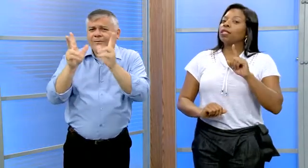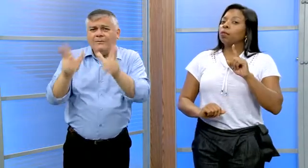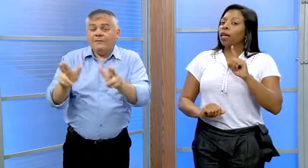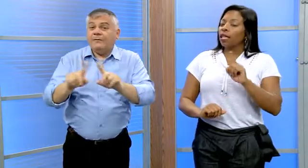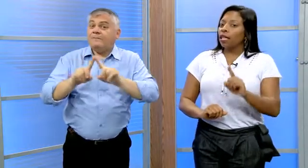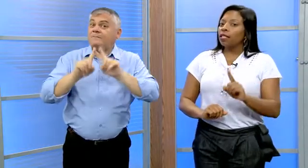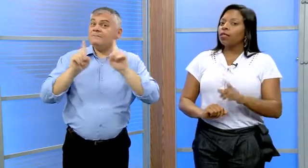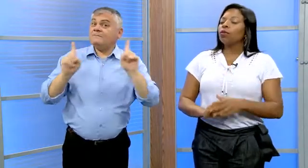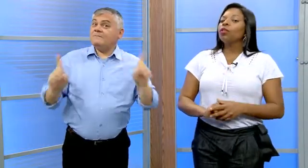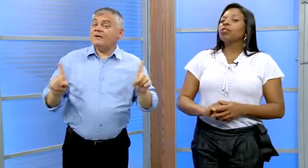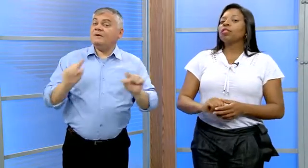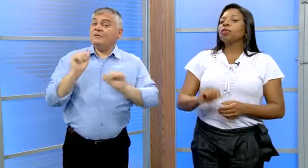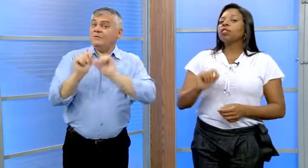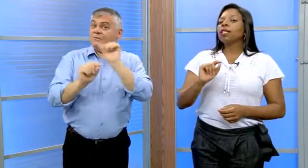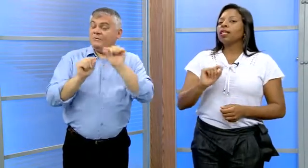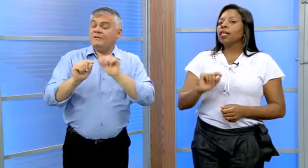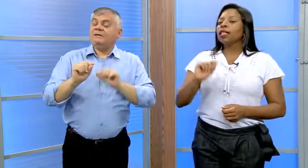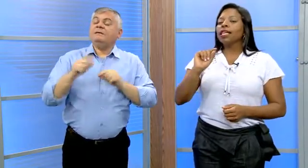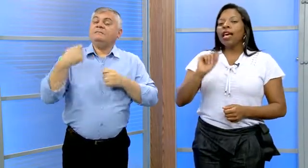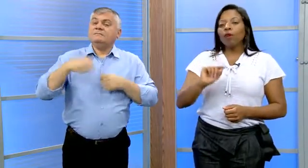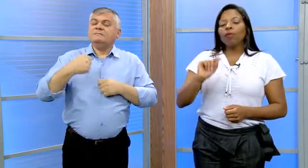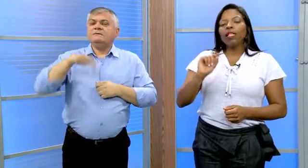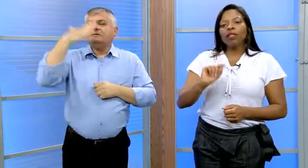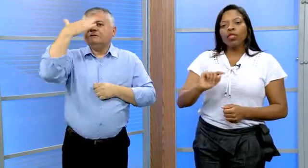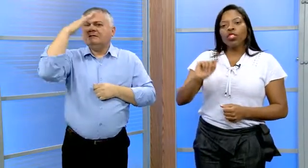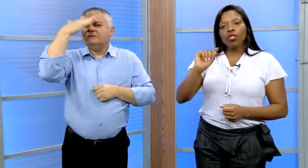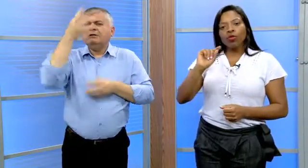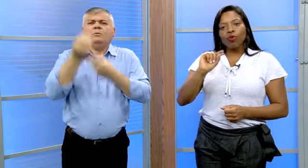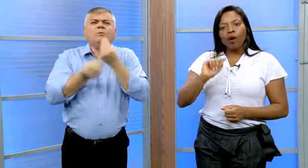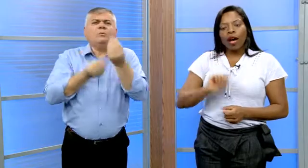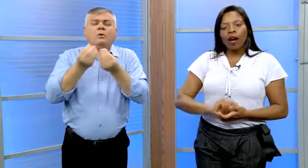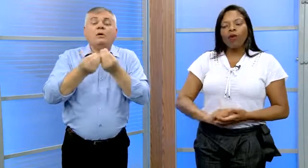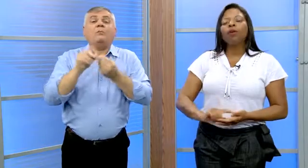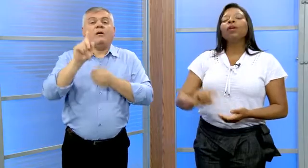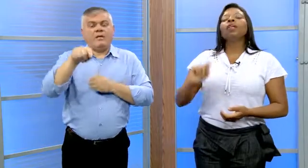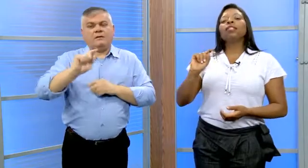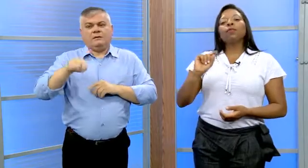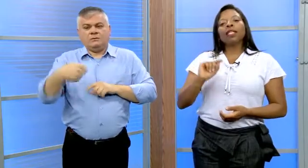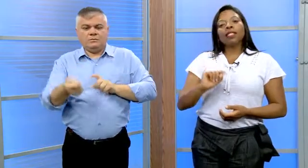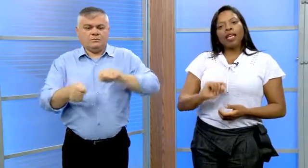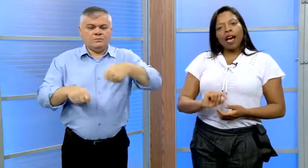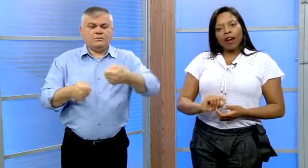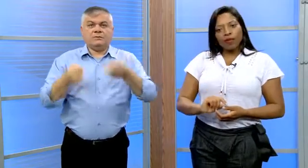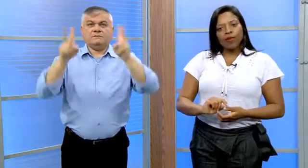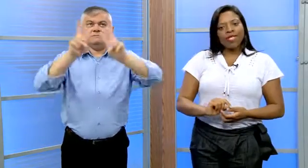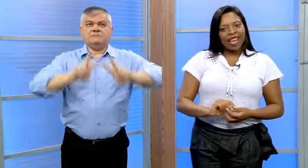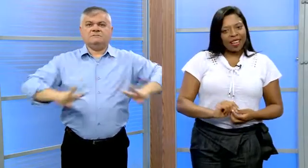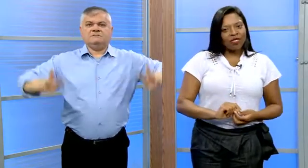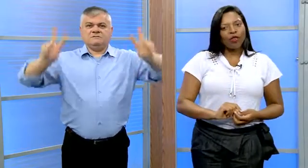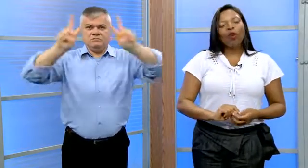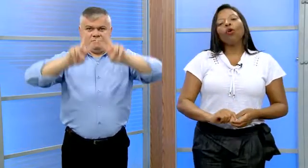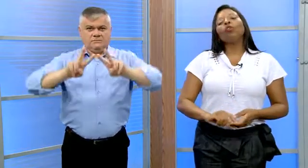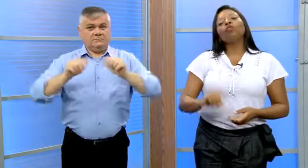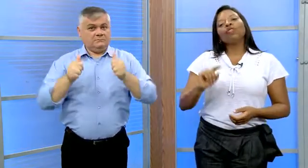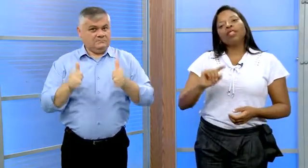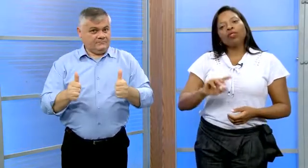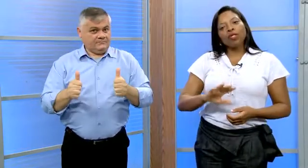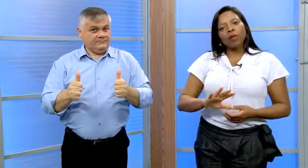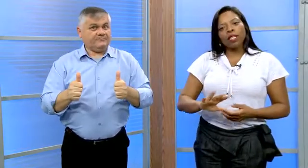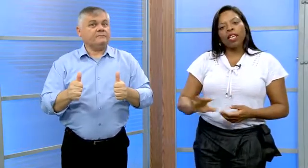se pareçam, nós temos que entender que é uma língua gestual espacial, certo? Ou